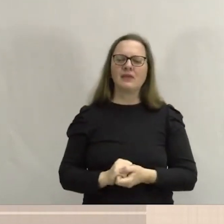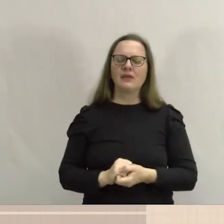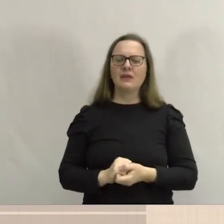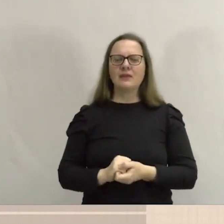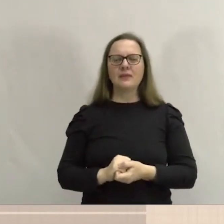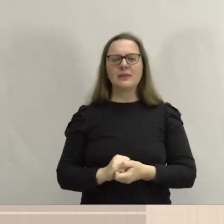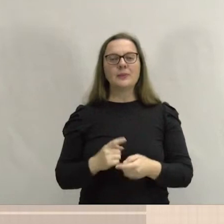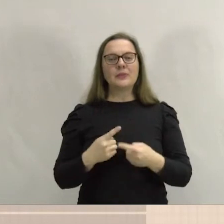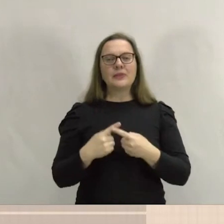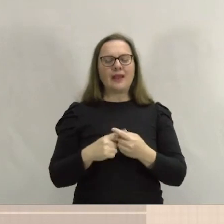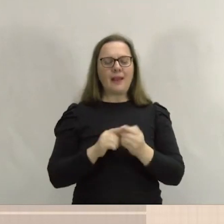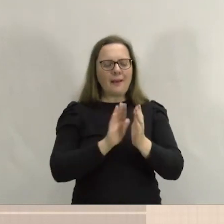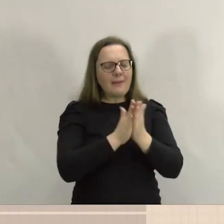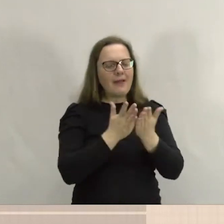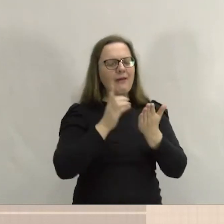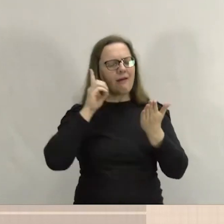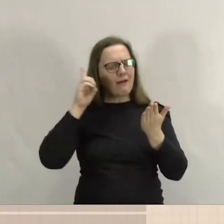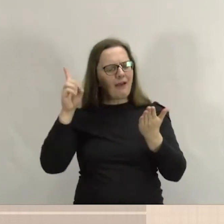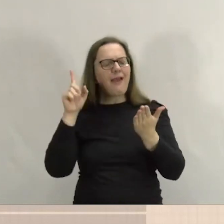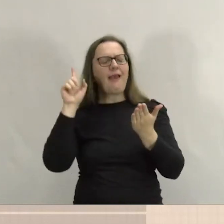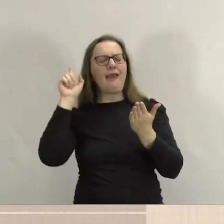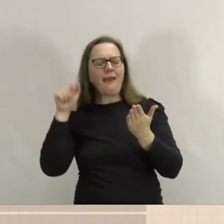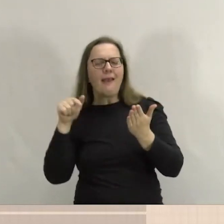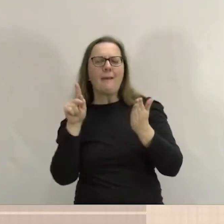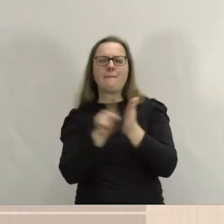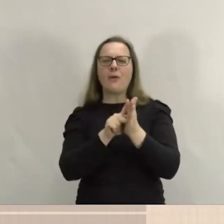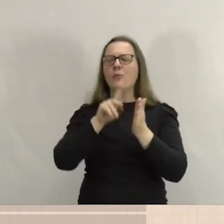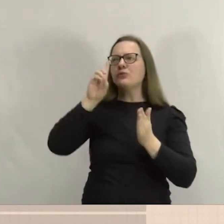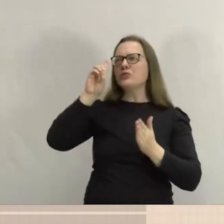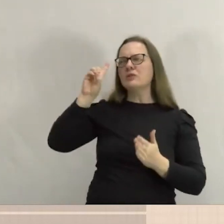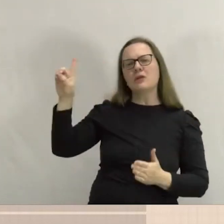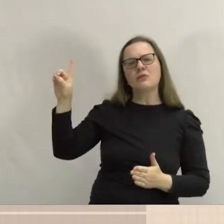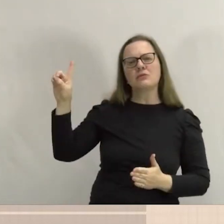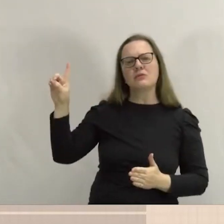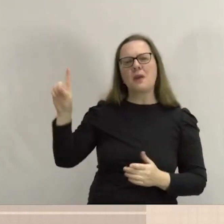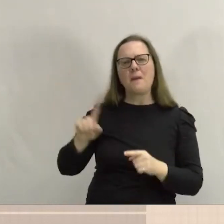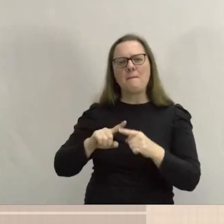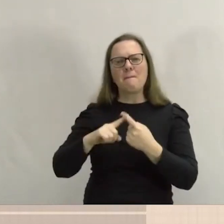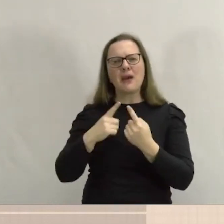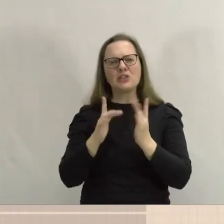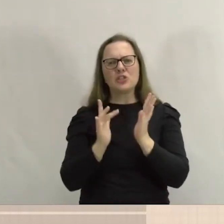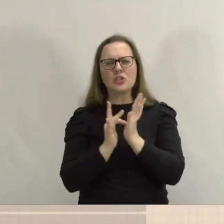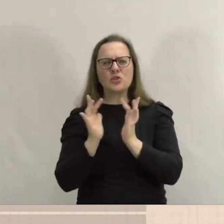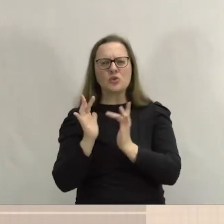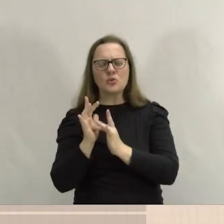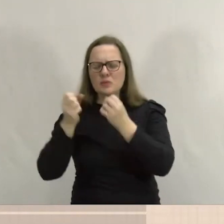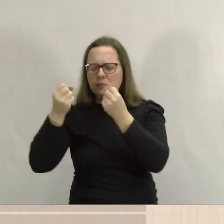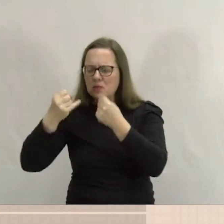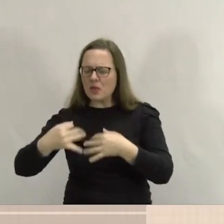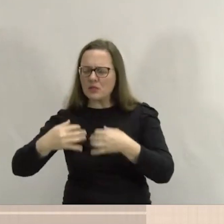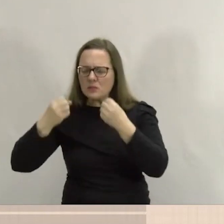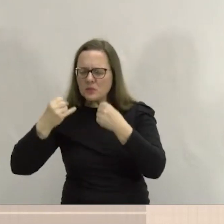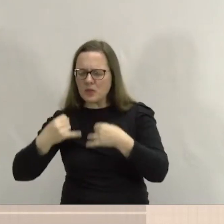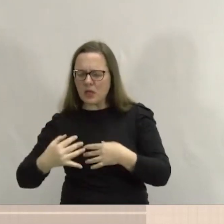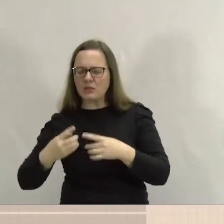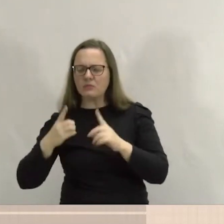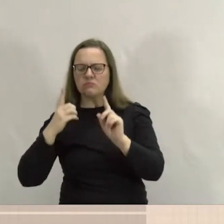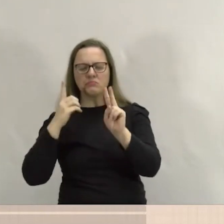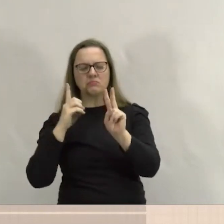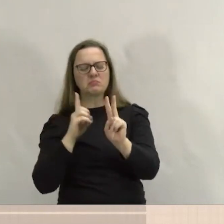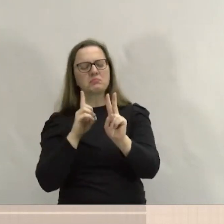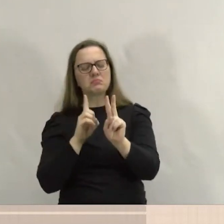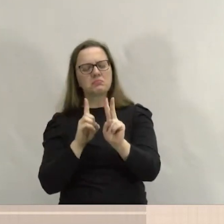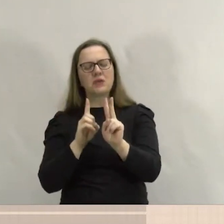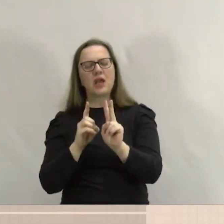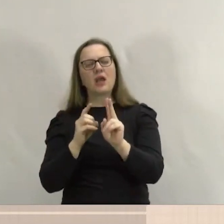Deus. Mas se não há Jesus falando, se não há o canal de Deus, usado por Deus